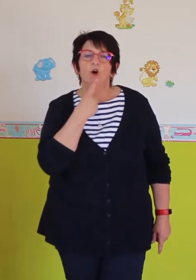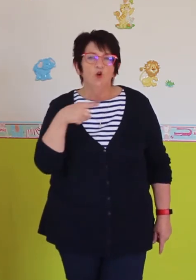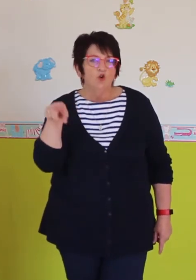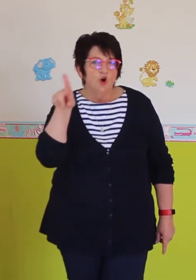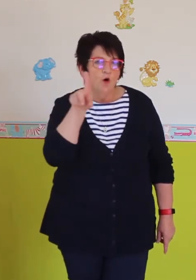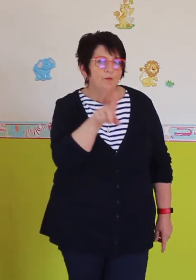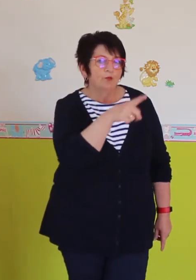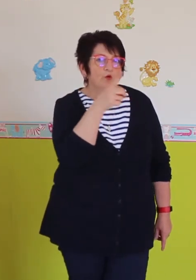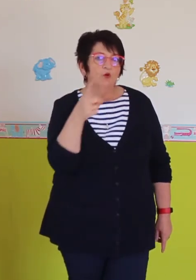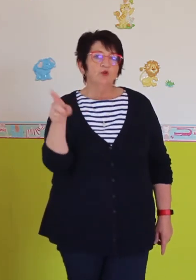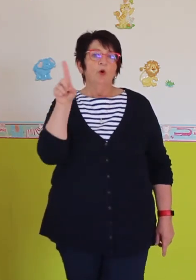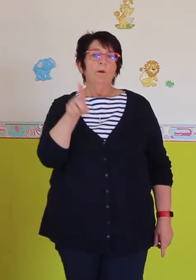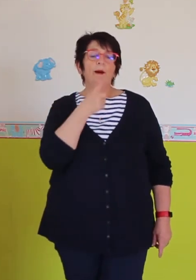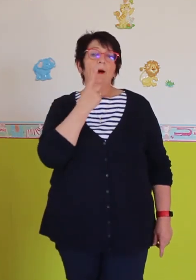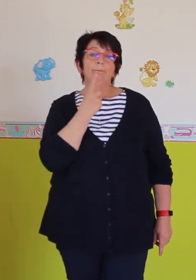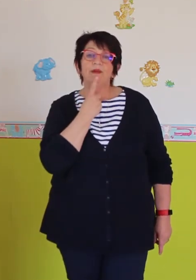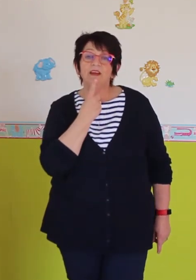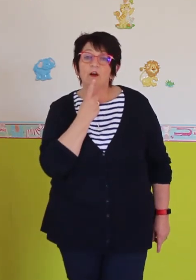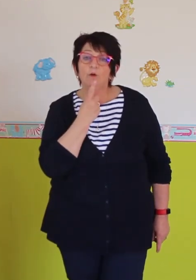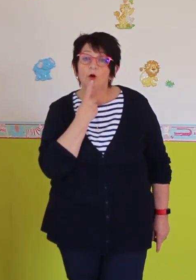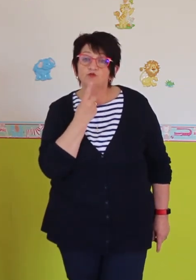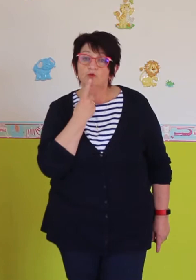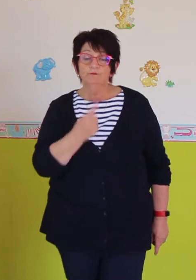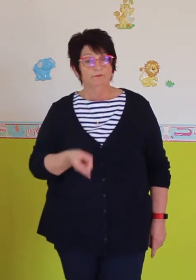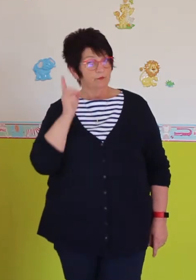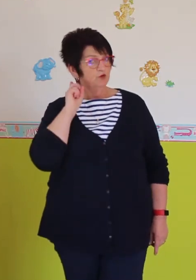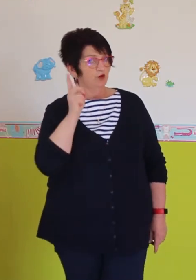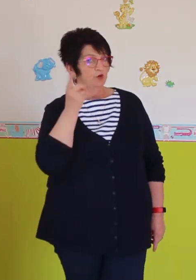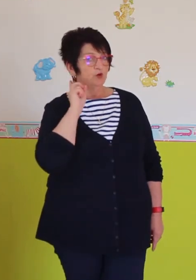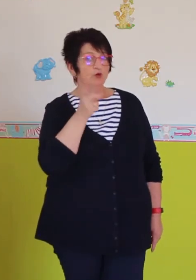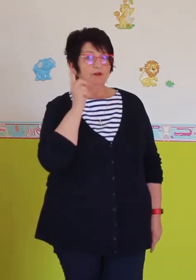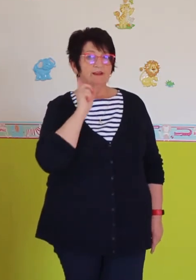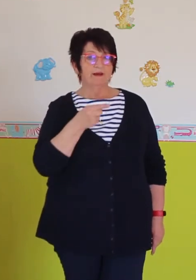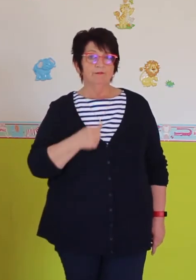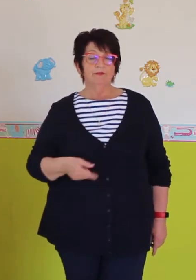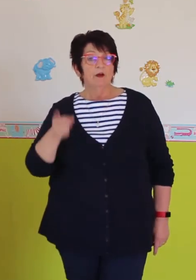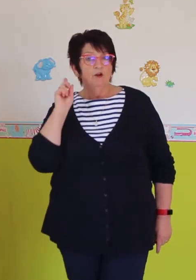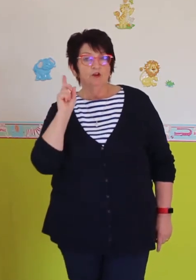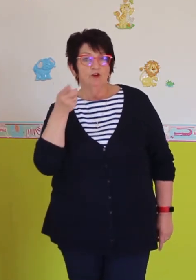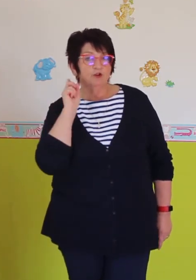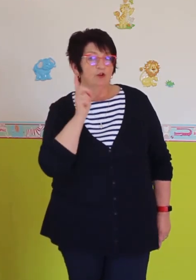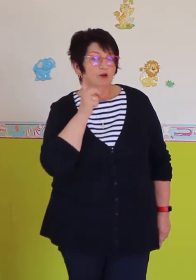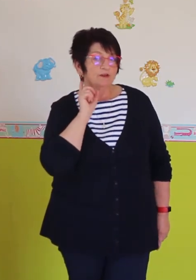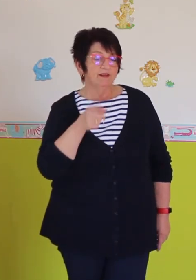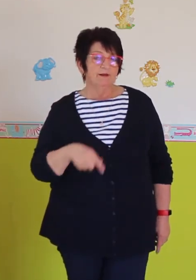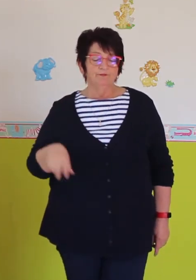Le bourdon m'a piqué le menton, le coquine, le coquine,